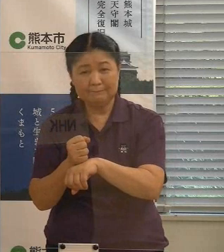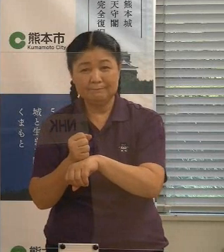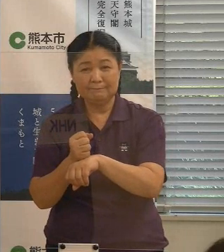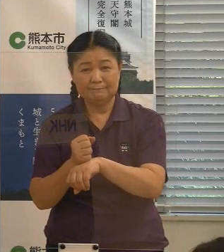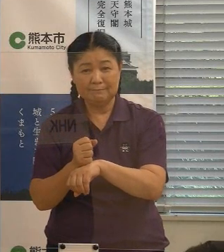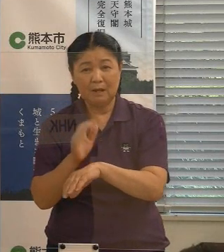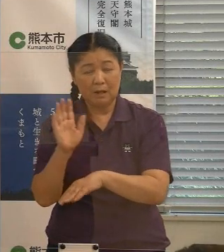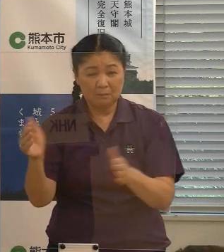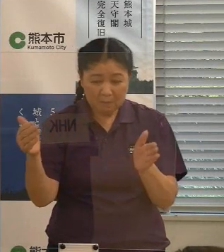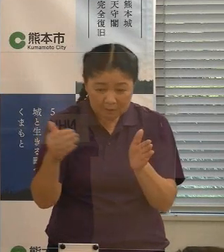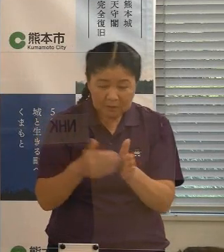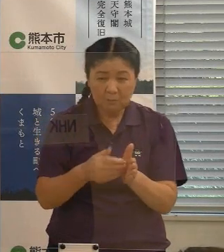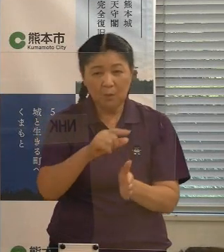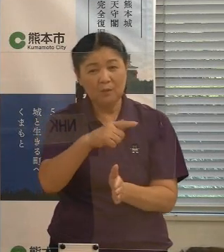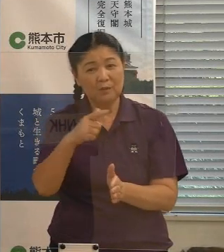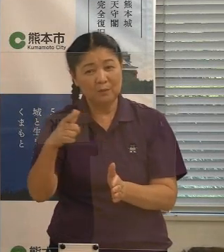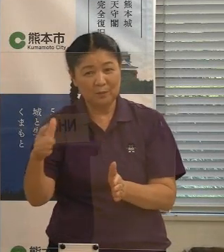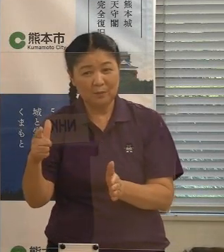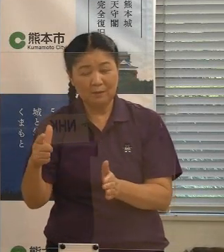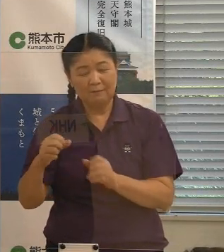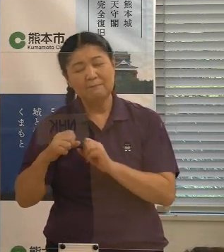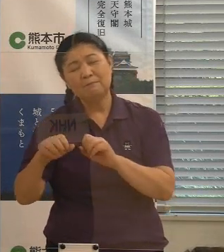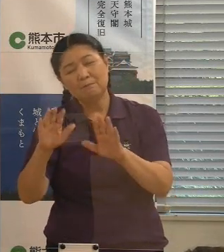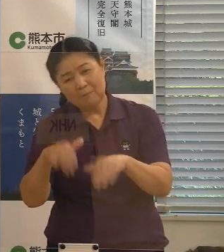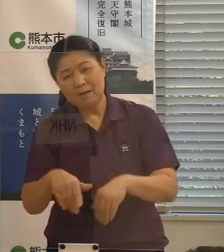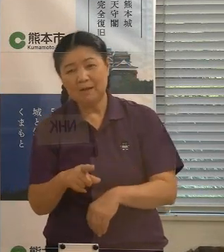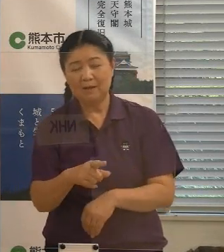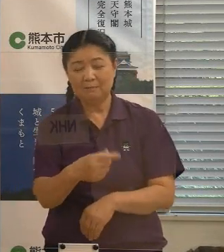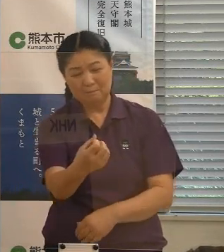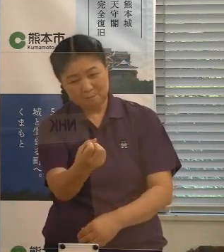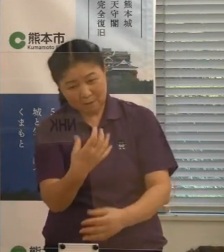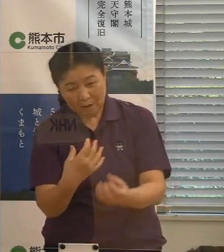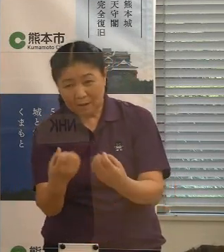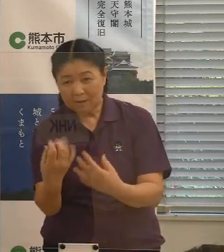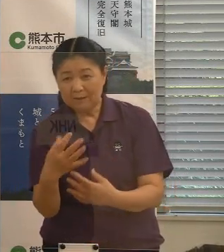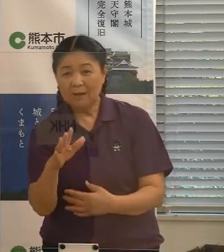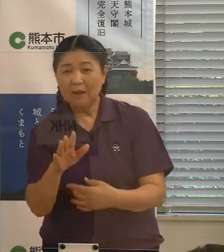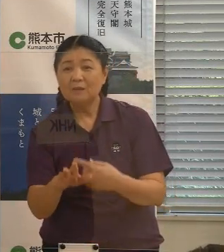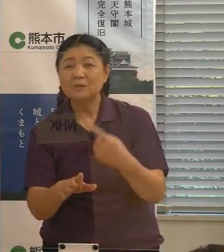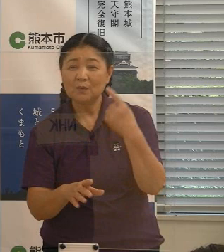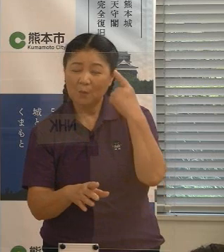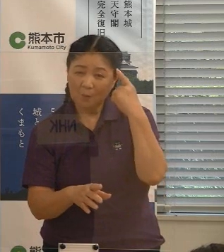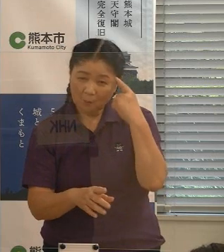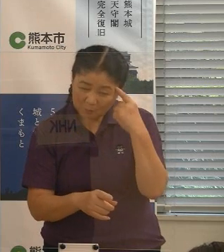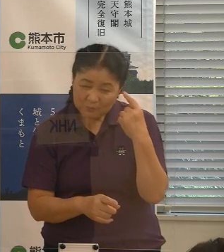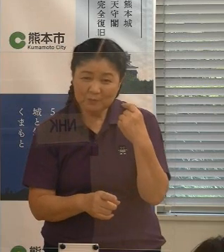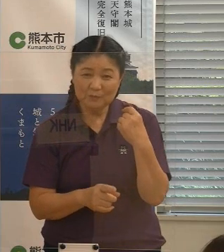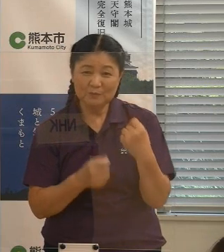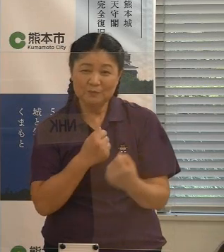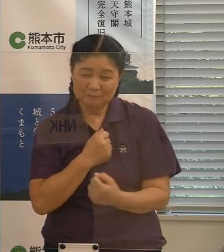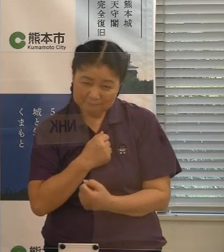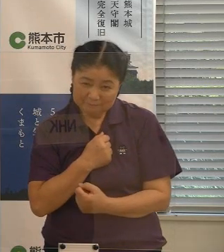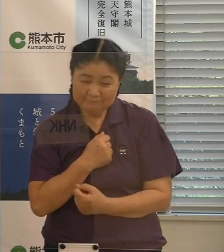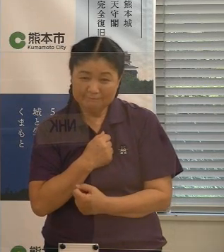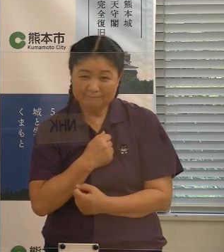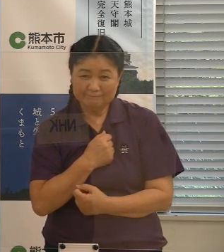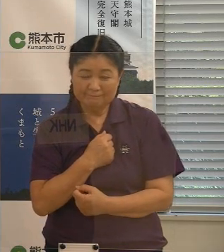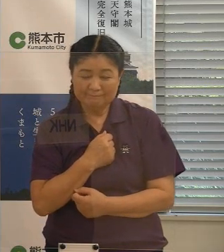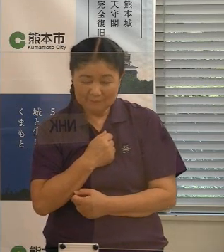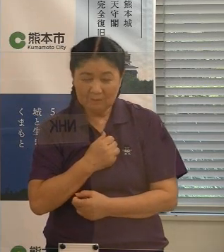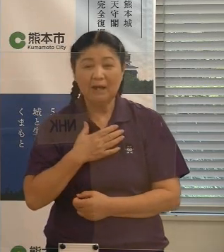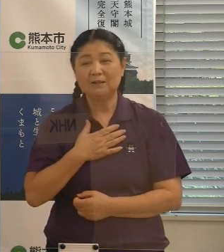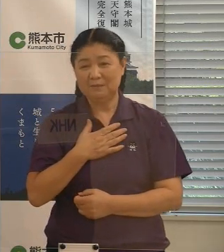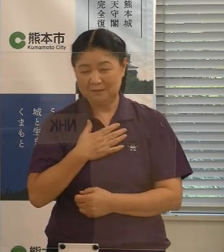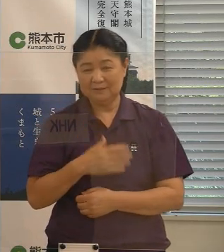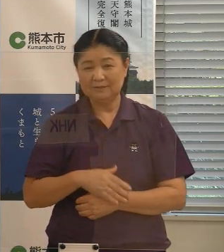もいろいろともうやってきたよというふうに皆さん、大変苦しい状況